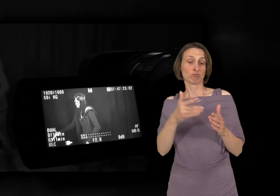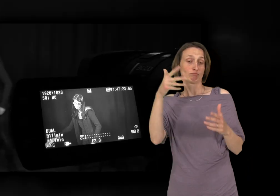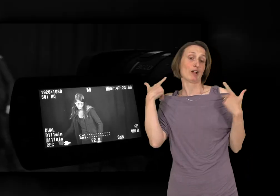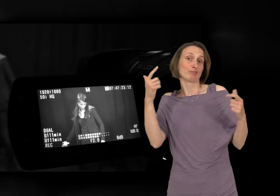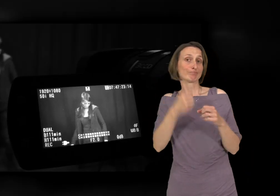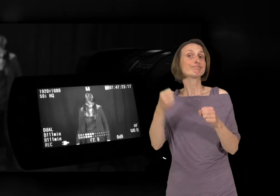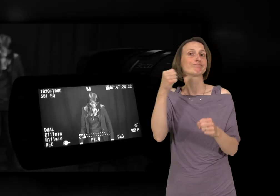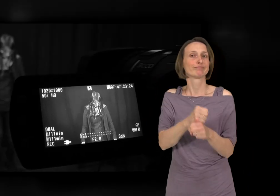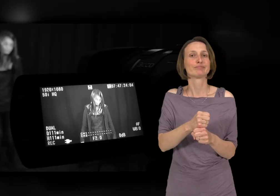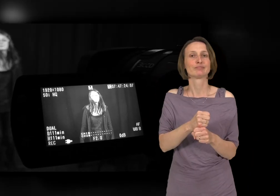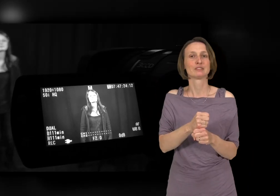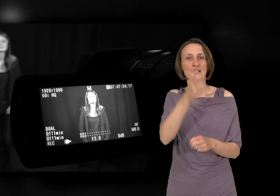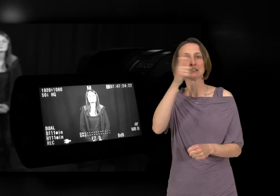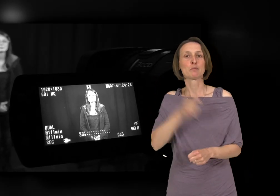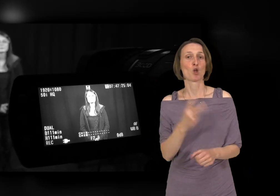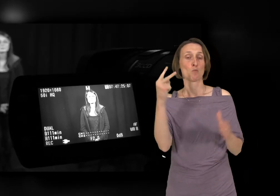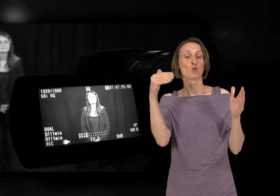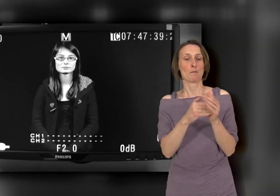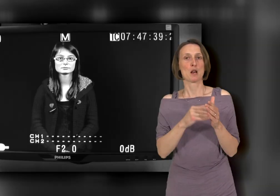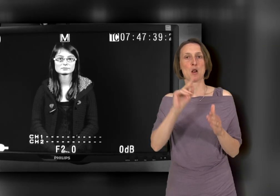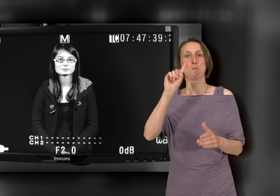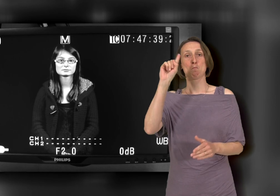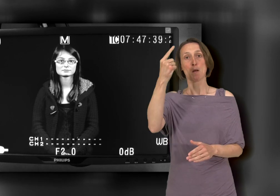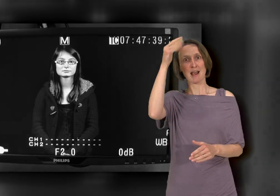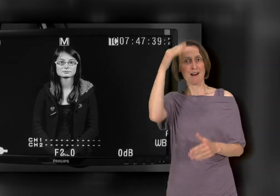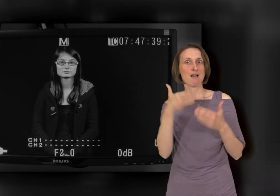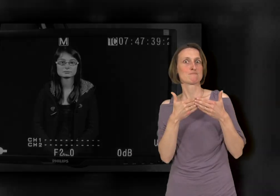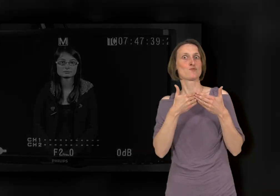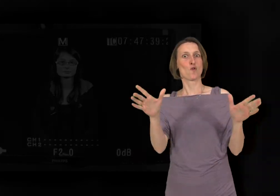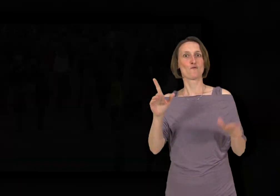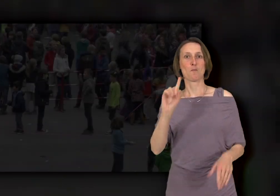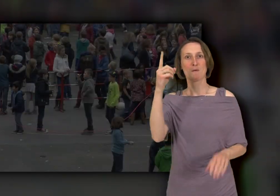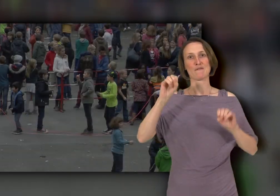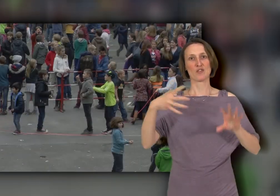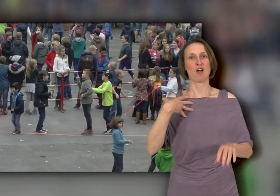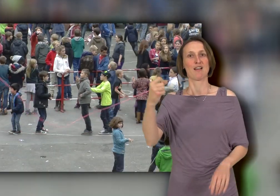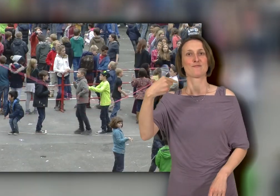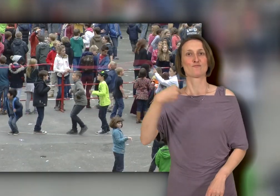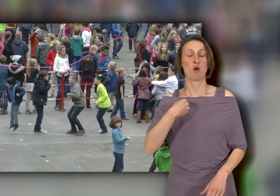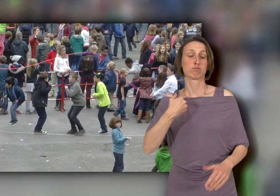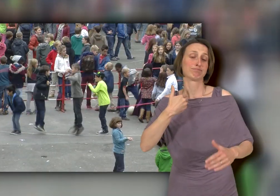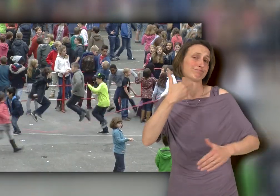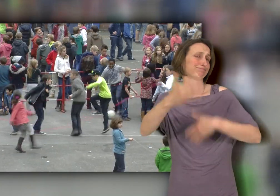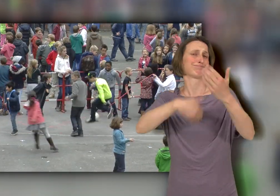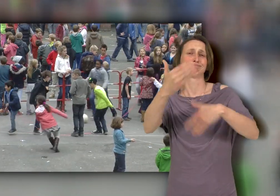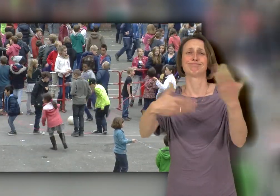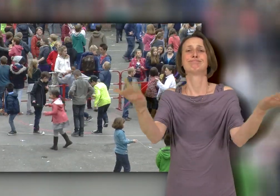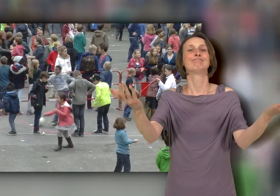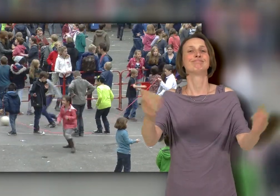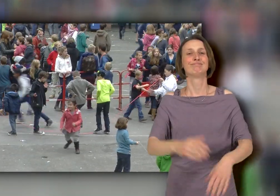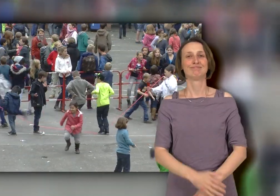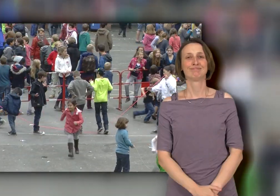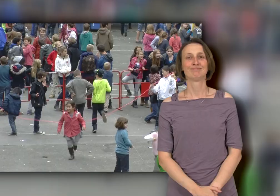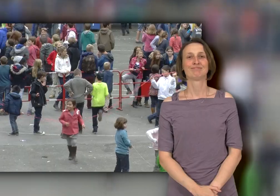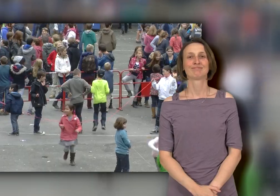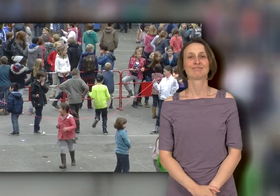sonore, qui n'est pas naturelle chez eux d'une part, et d'autre part, l'accessibilité à une langue là qui peut être naturelle, qui est